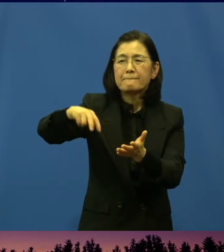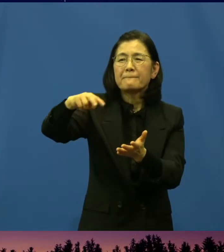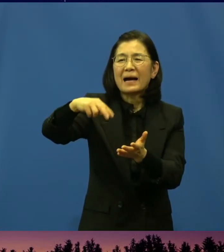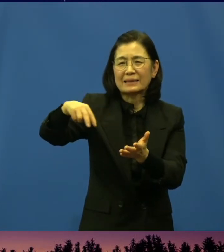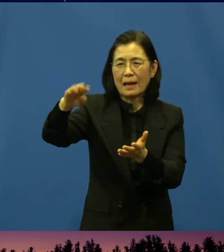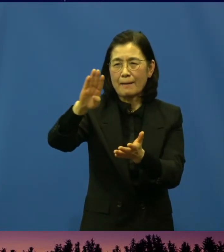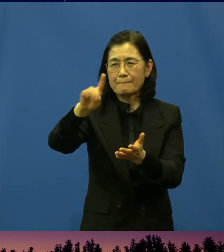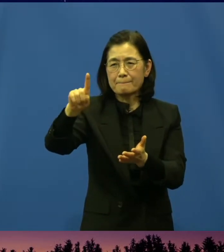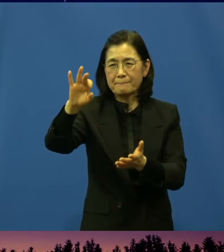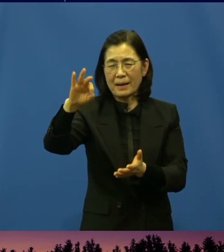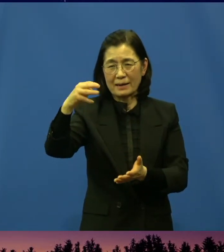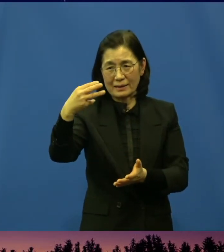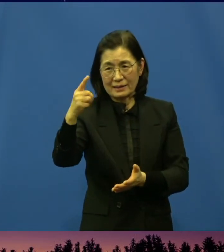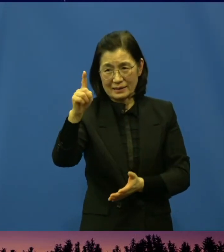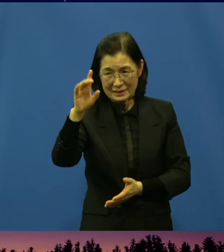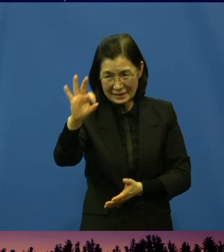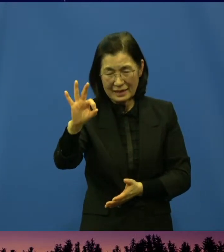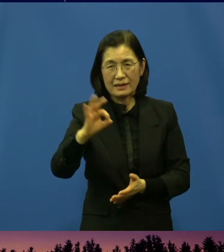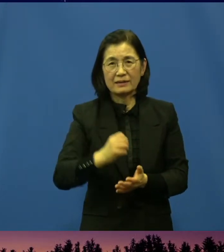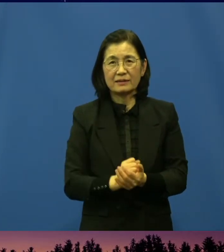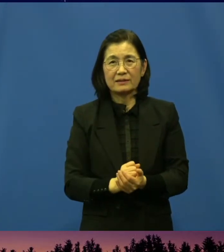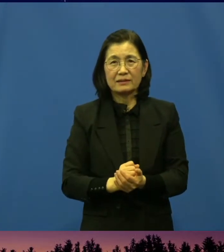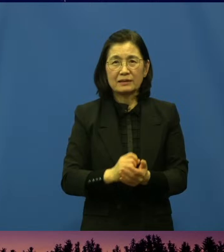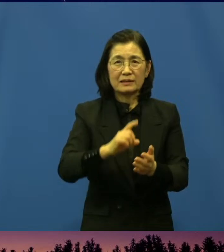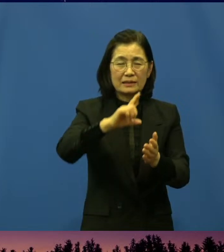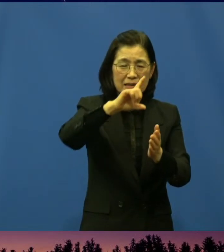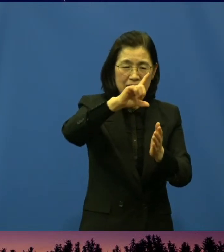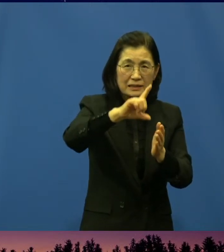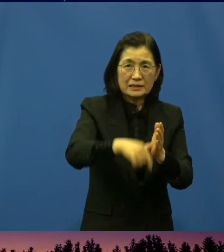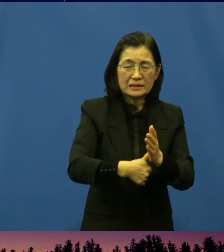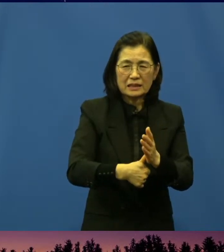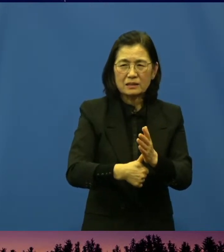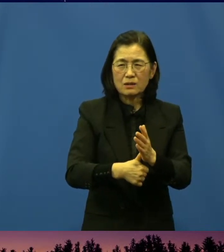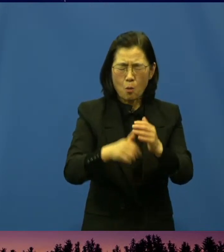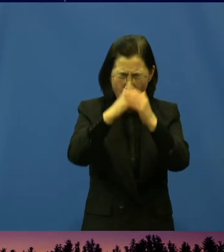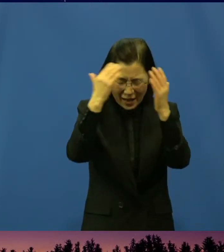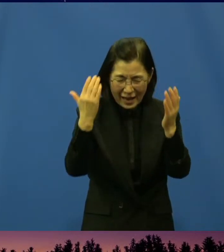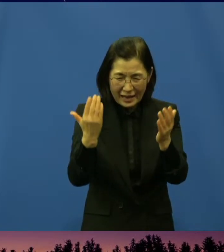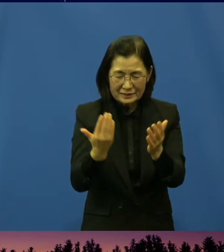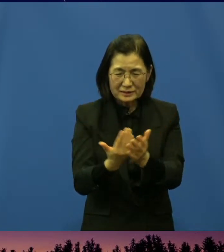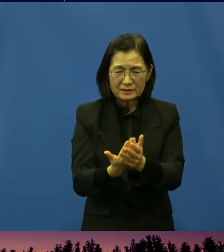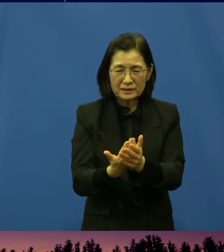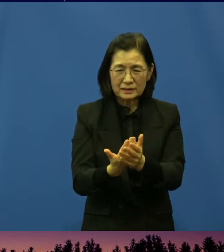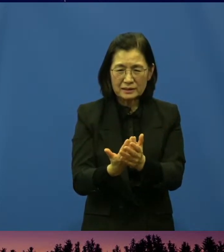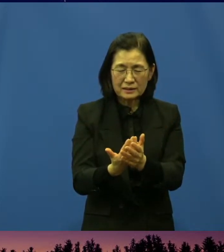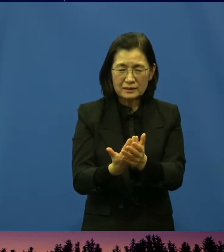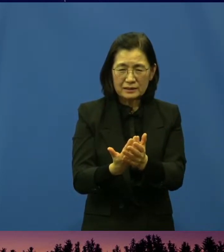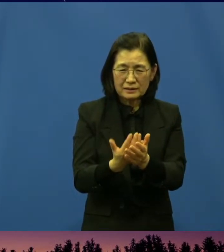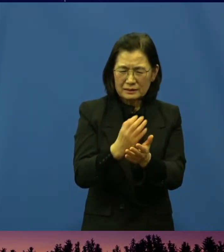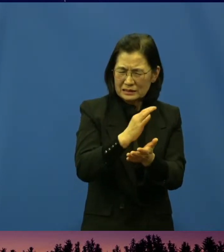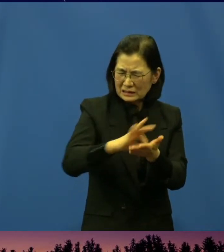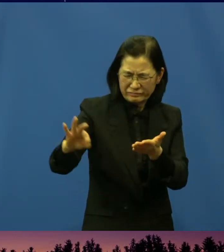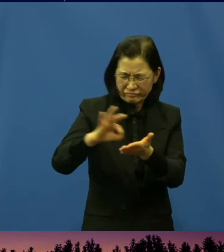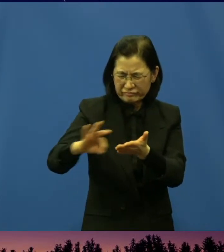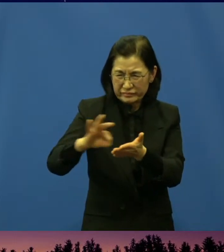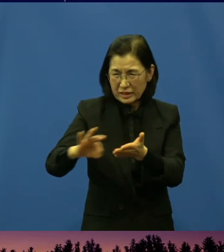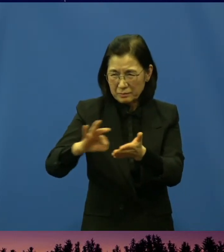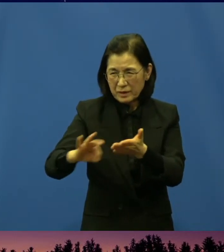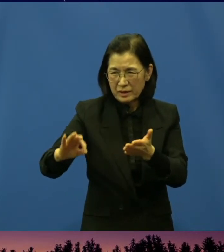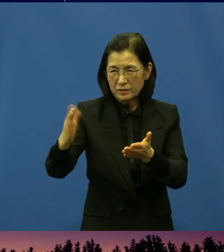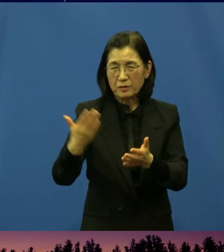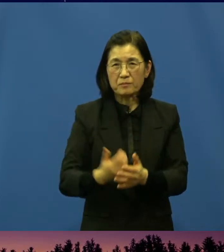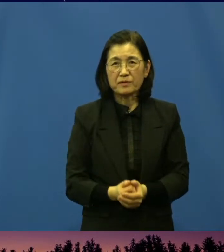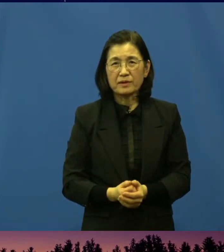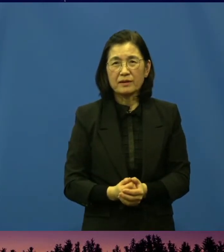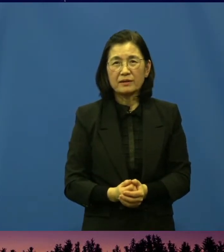뭐예요? 시간을 완전히 낭비해버리는 거예요. 술 취한 사람들은 여러분 시간이